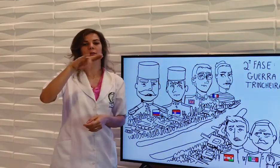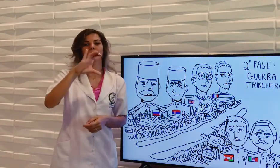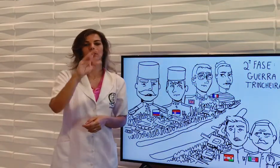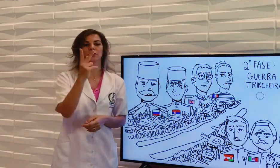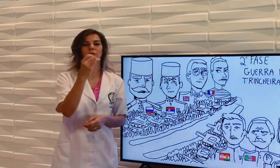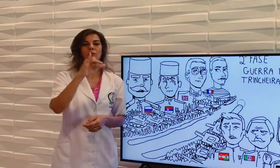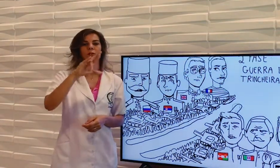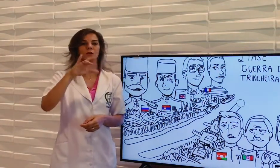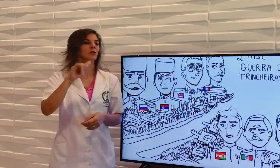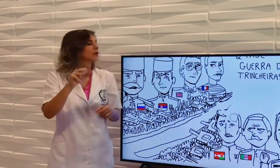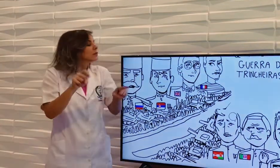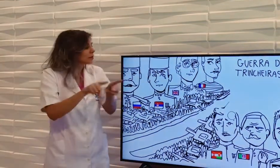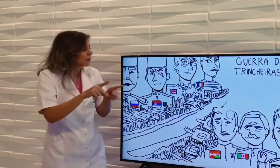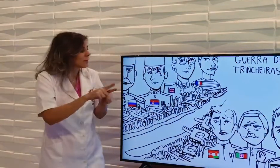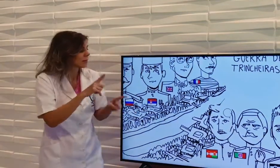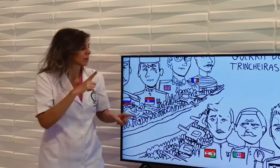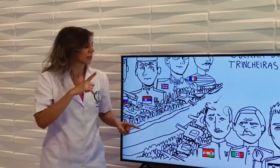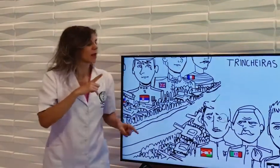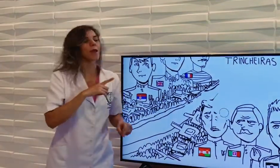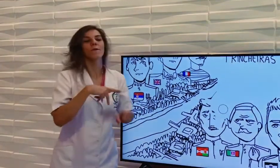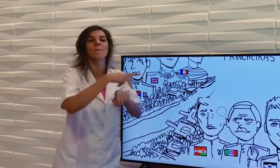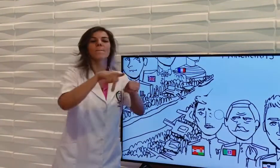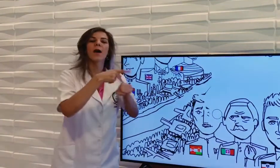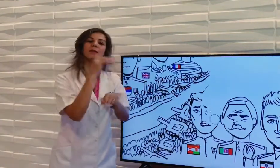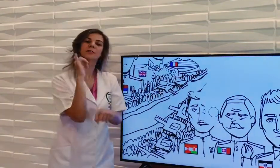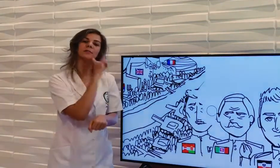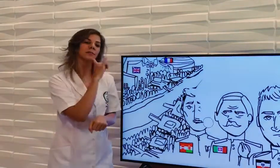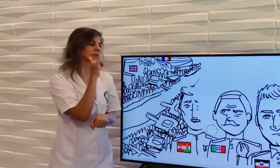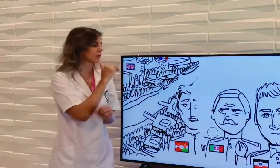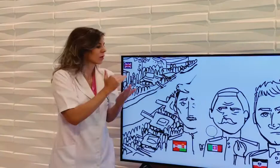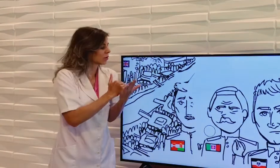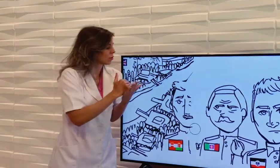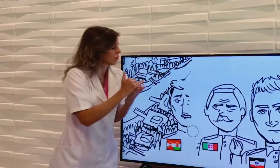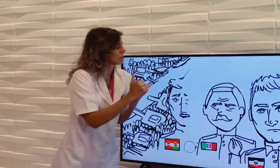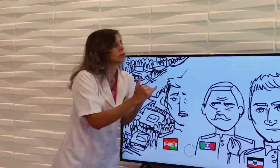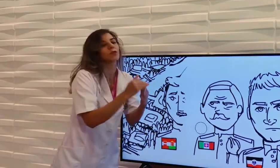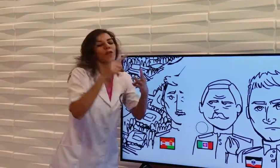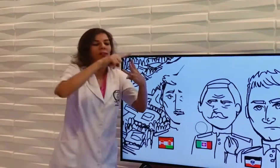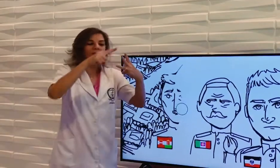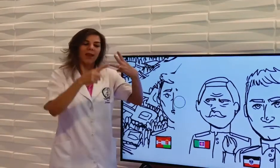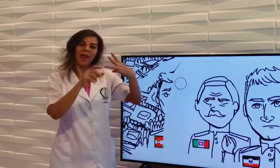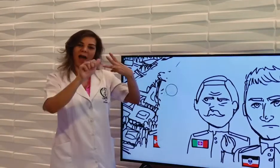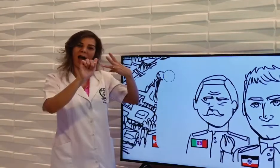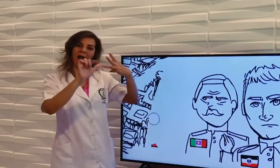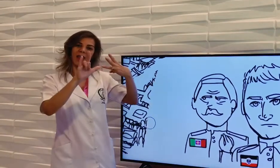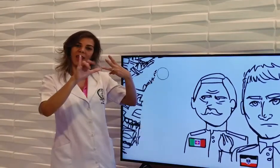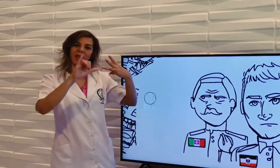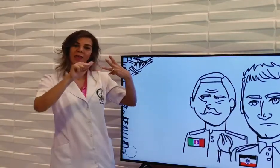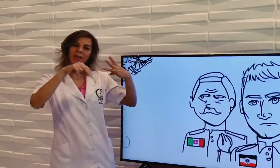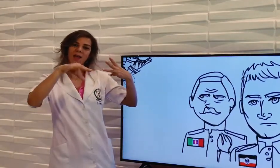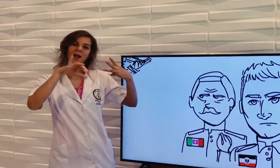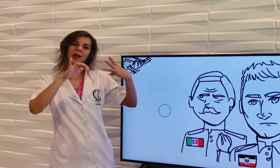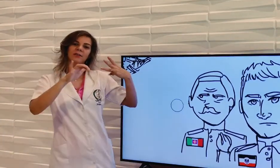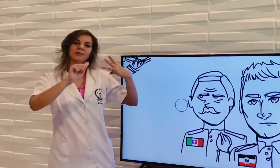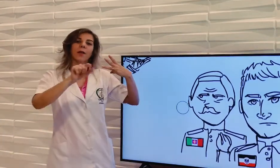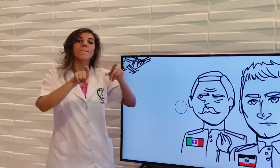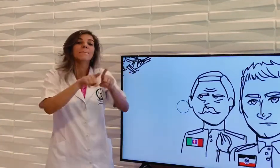Também tem a situação da Itália. Ela começou na Tríplice Aliança, com uma condição: só ajudaria se a Alemanha